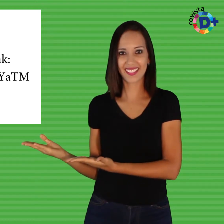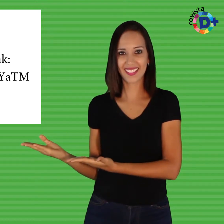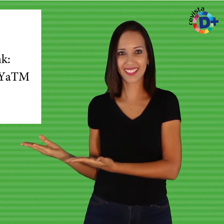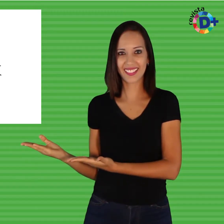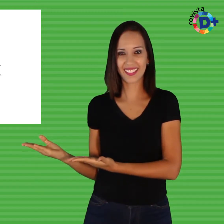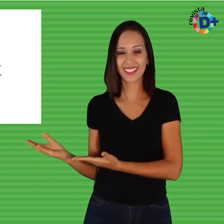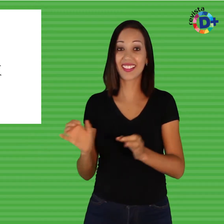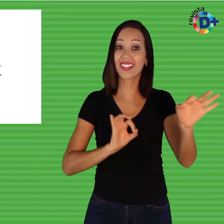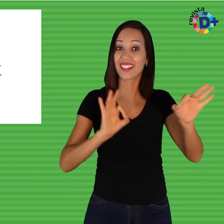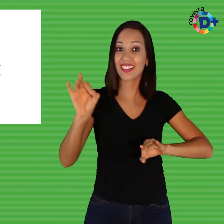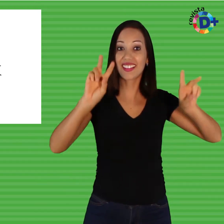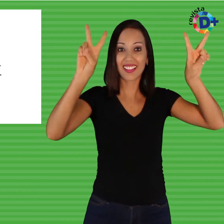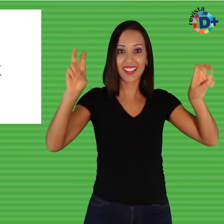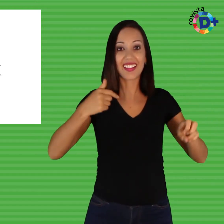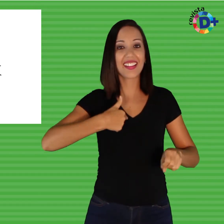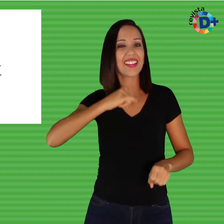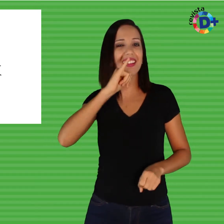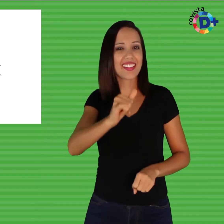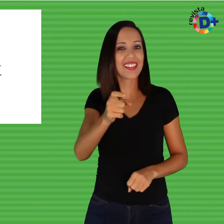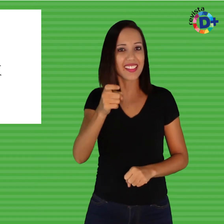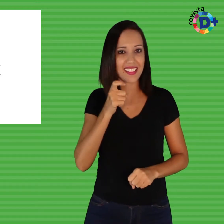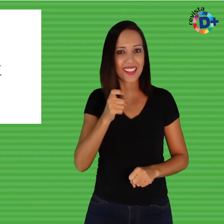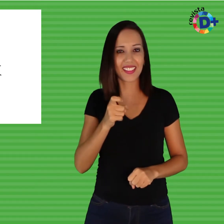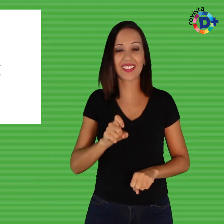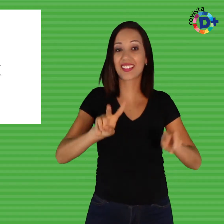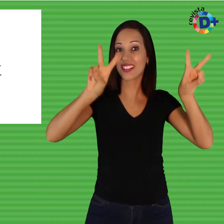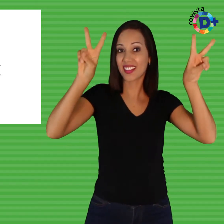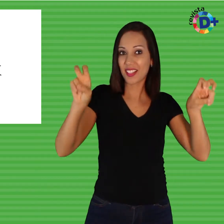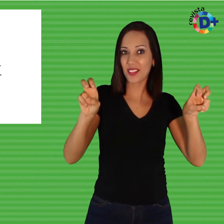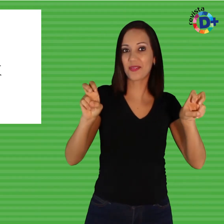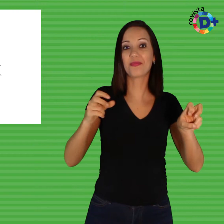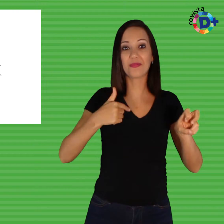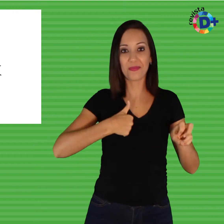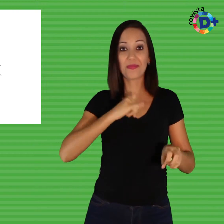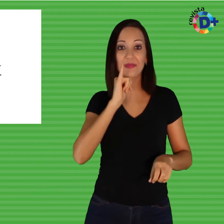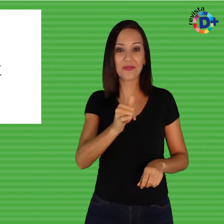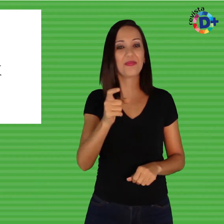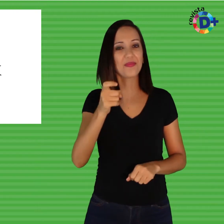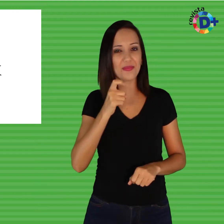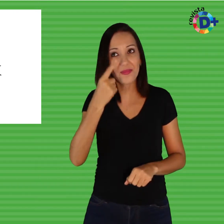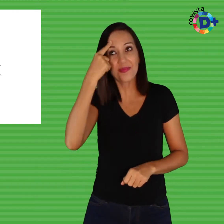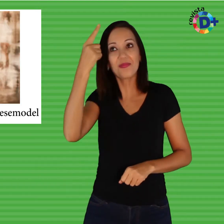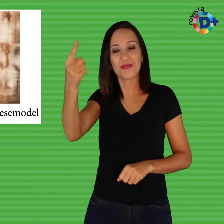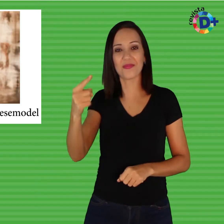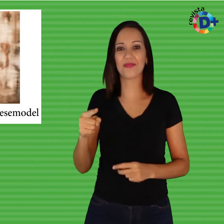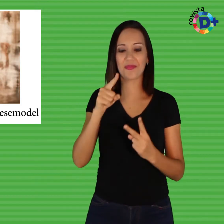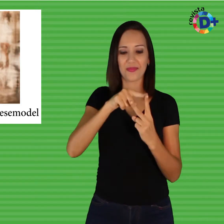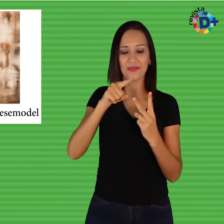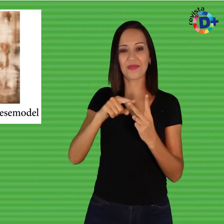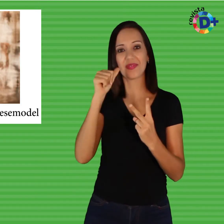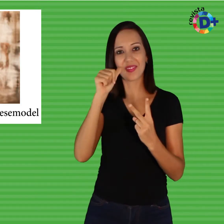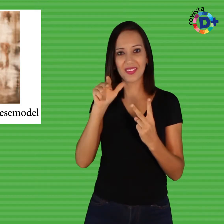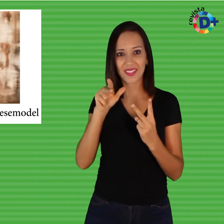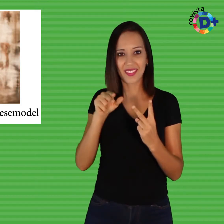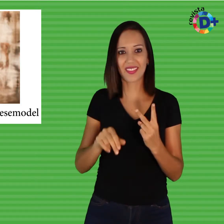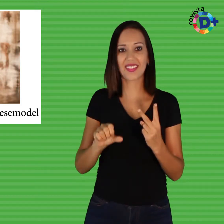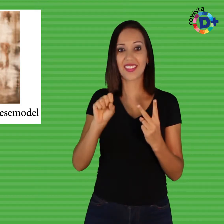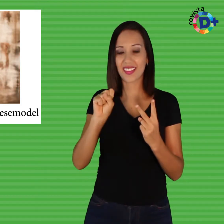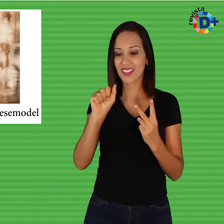Projeto Eu Digo X. O projeto Eu Digo X foi idealizado pelas irmãs Sabrina